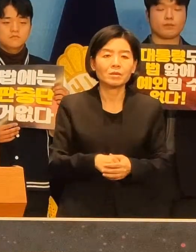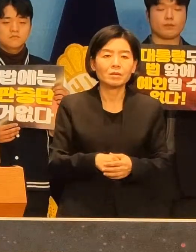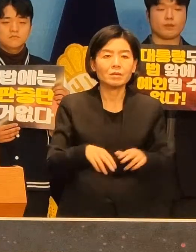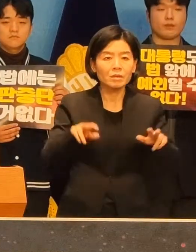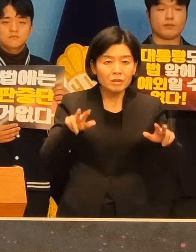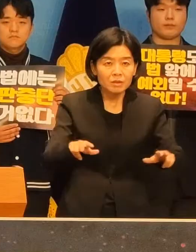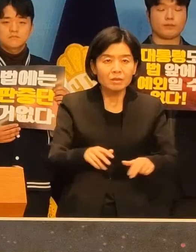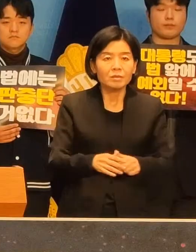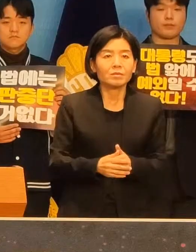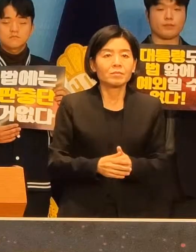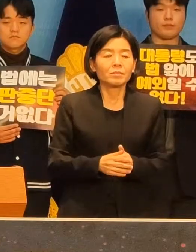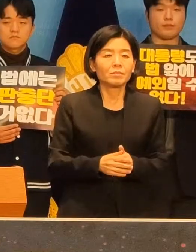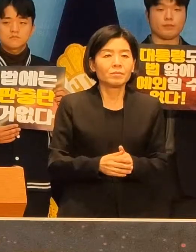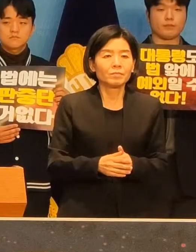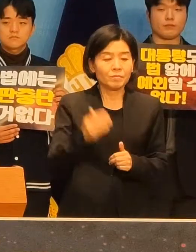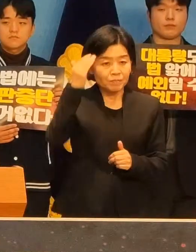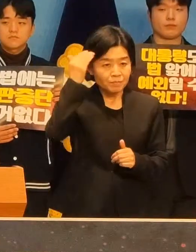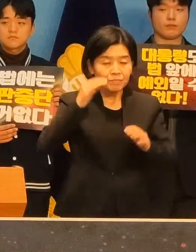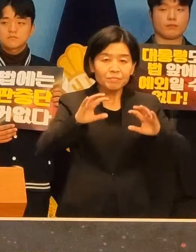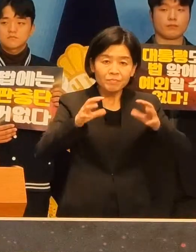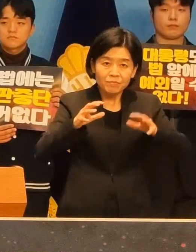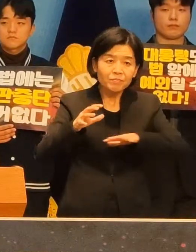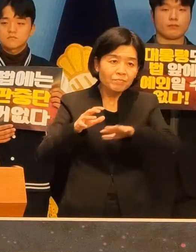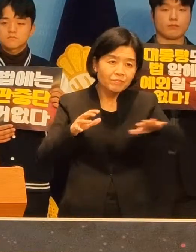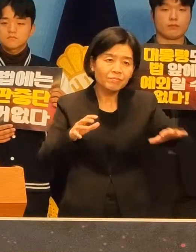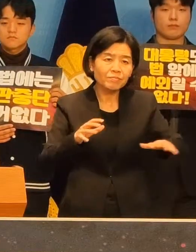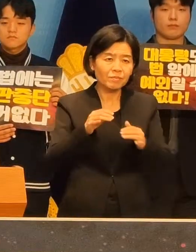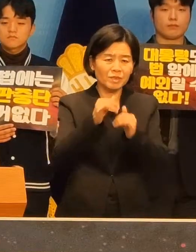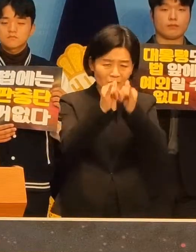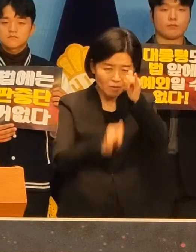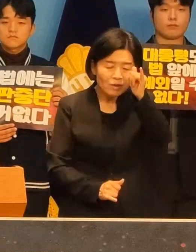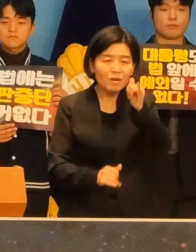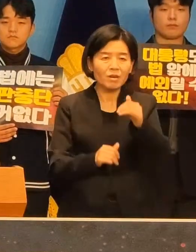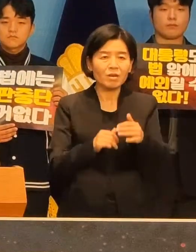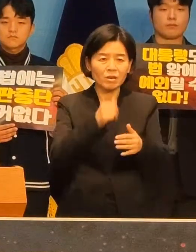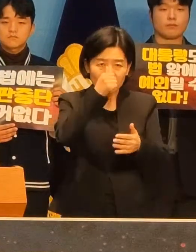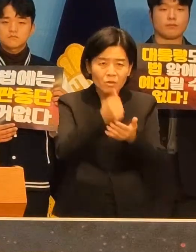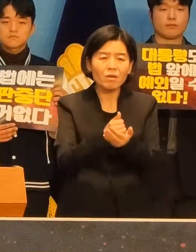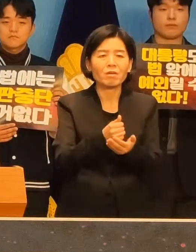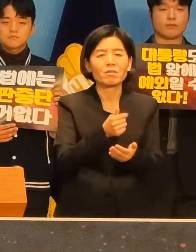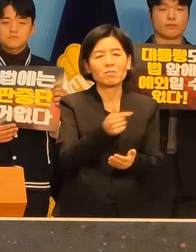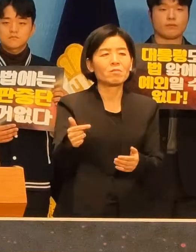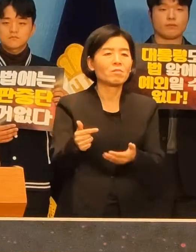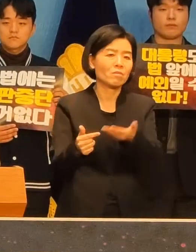여러분은 우리나라에, 우리 역사에 아주 큰 죄를 저지르고 있습니다.